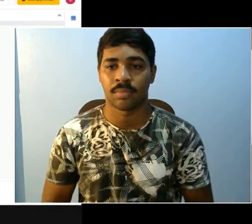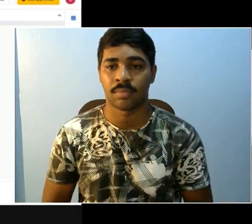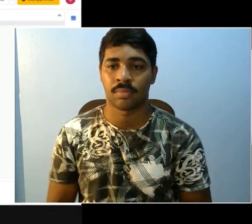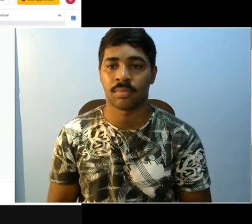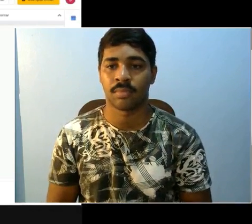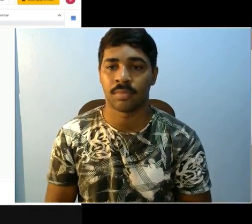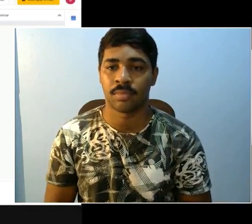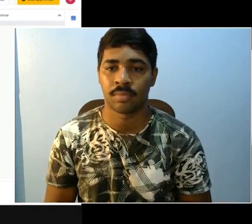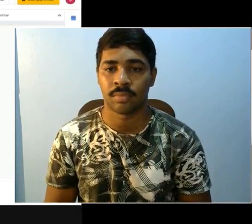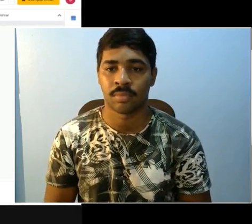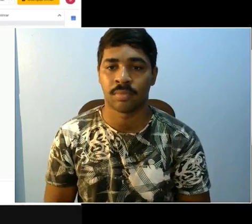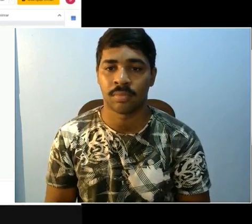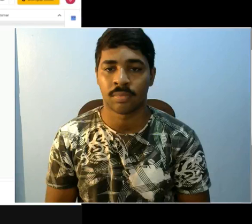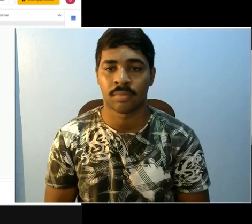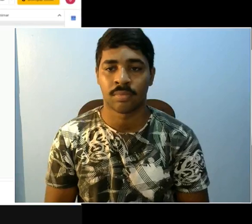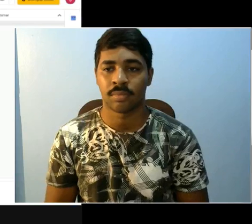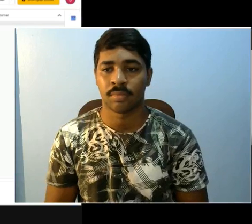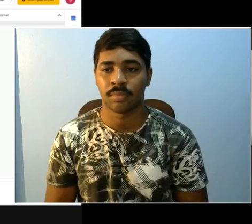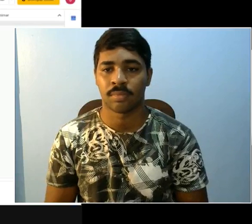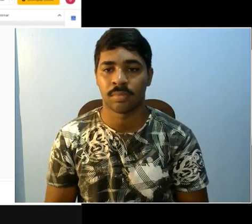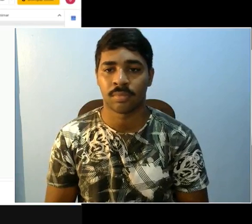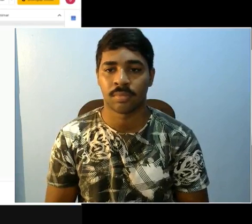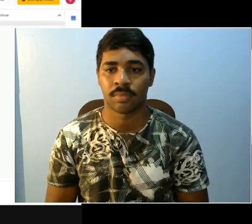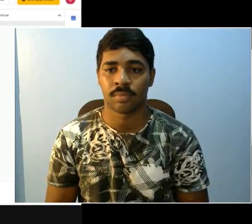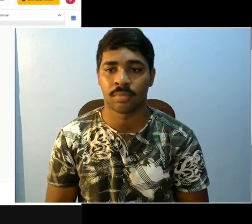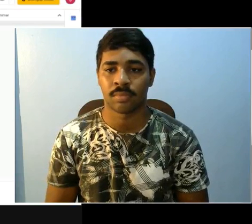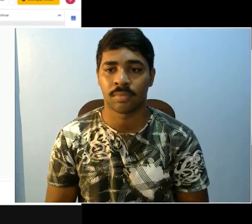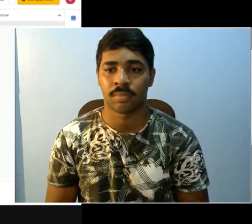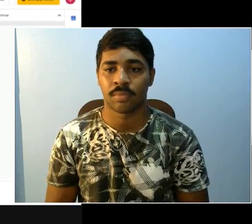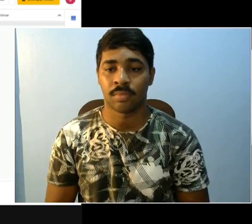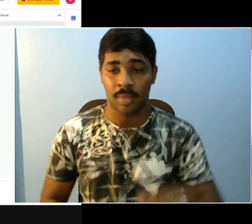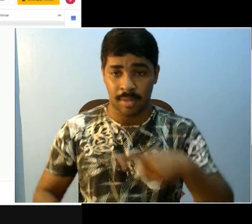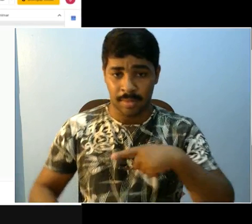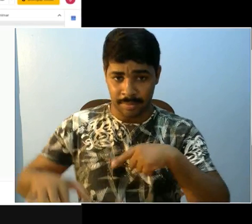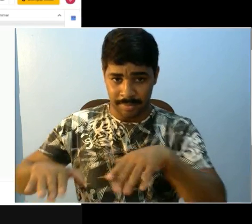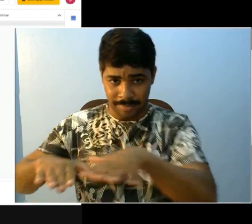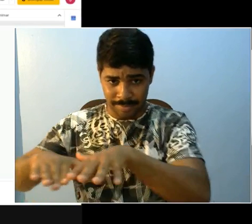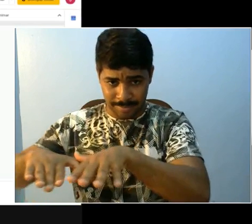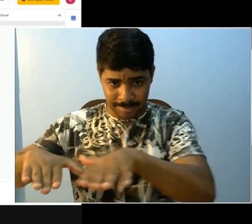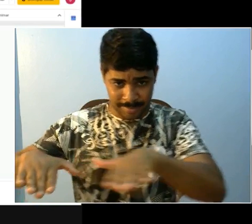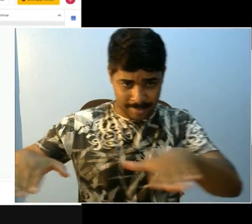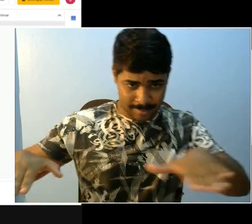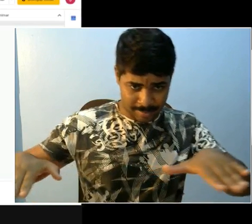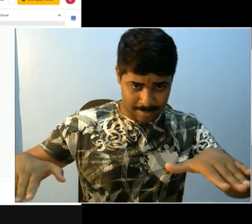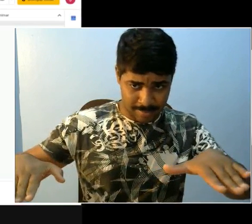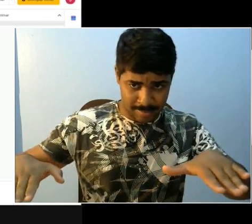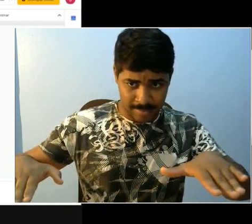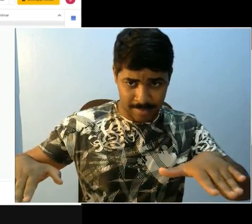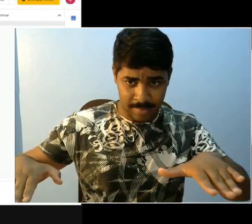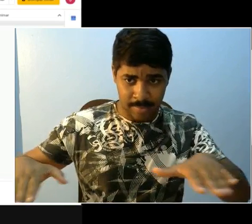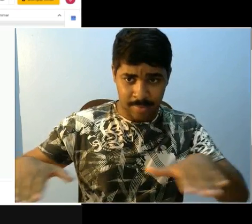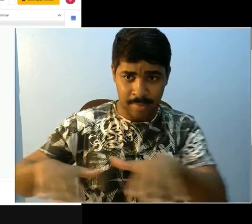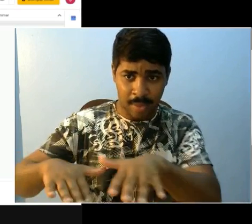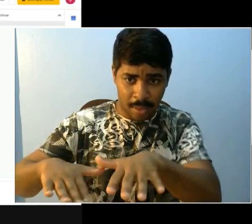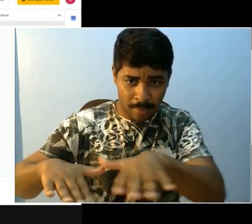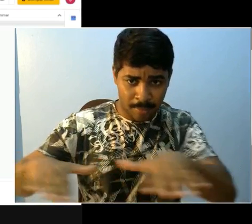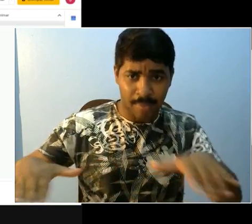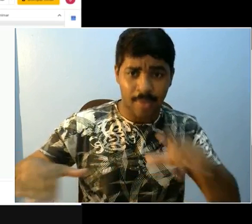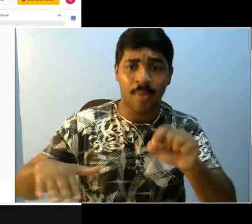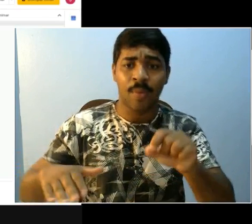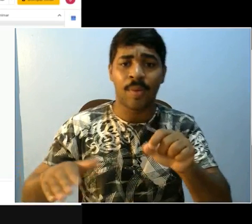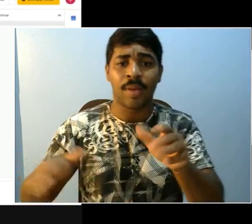sobre um paralelepípedo de granito de massa 900 quilos, apoiado sobre um terremoto plano, um